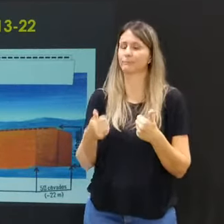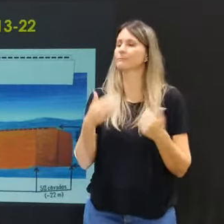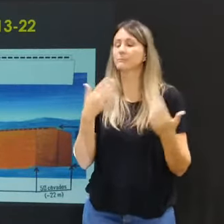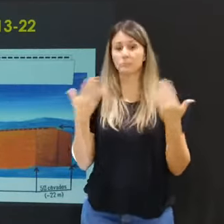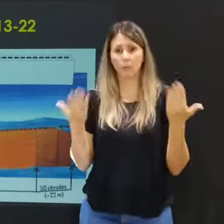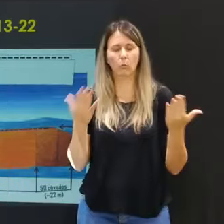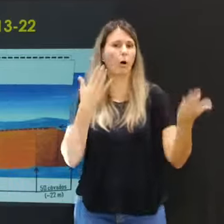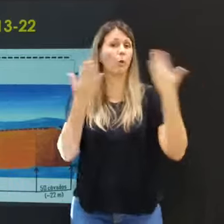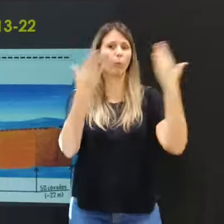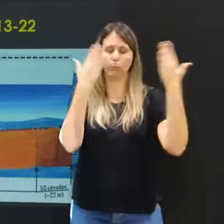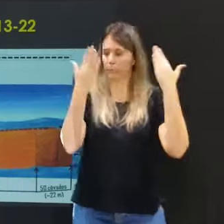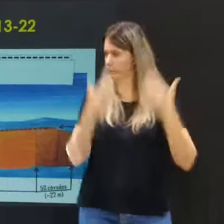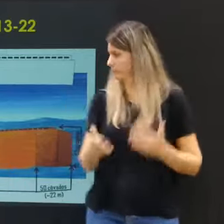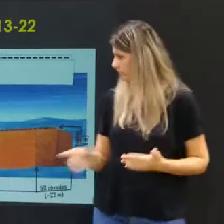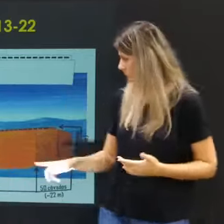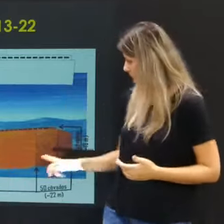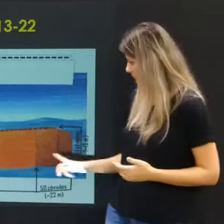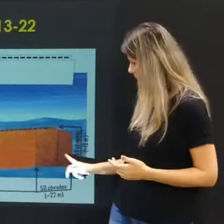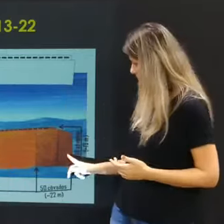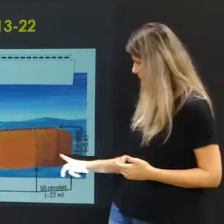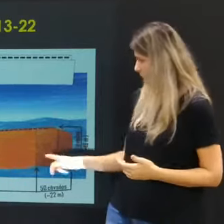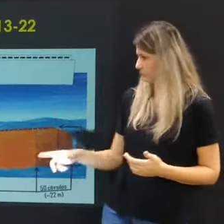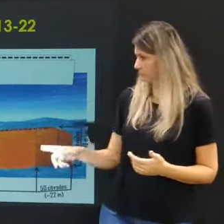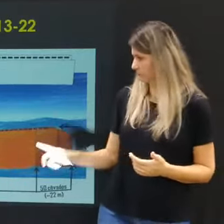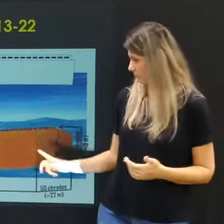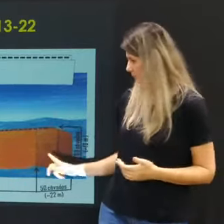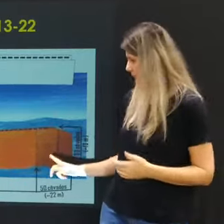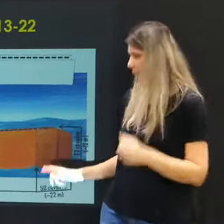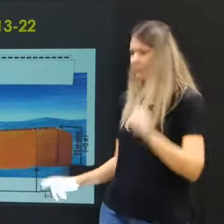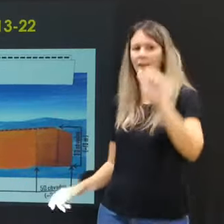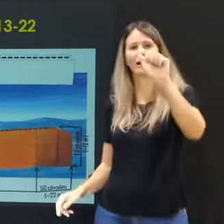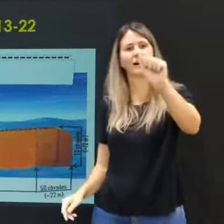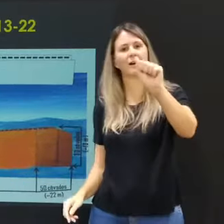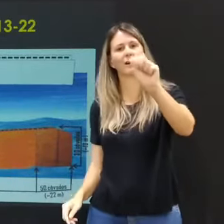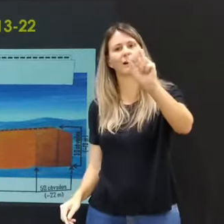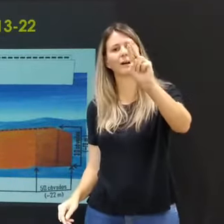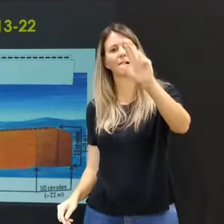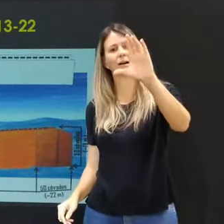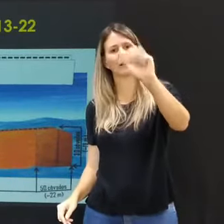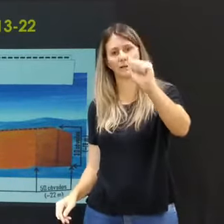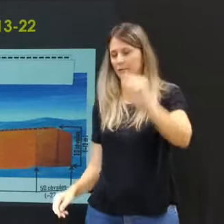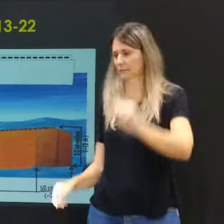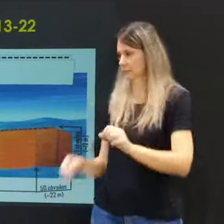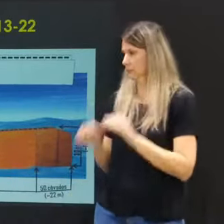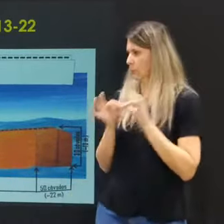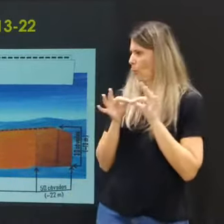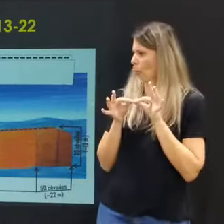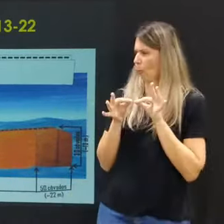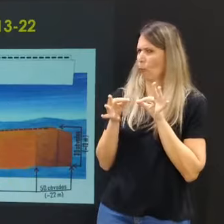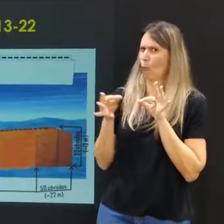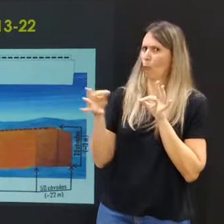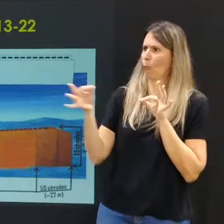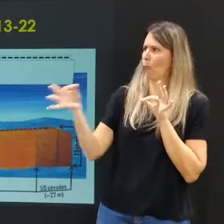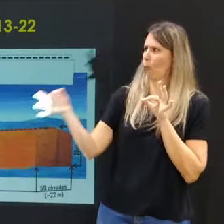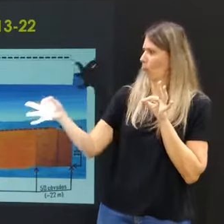maravilhoso a gente ver esse texto em Gênesis. Então veja a comparação. A arca, a construção da arca, olha o comprimento